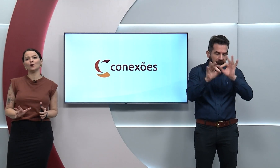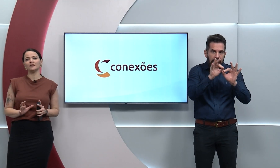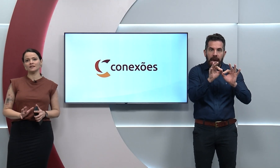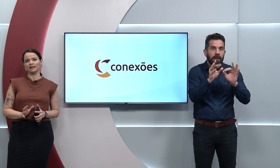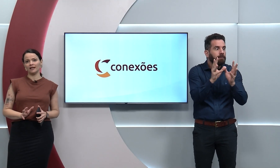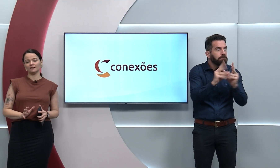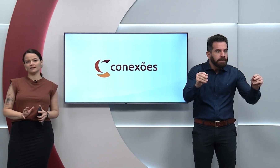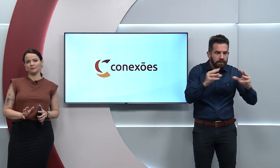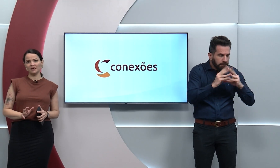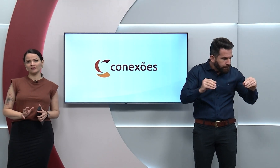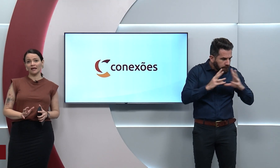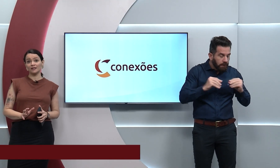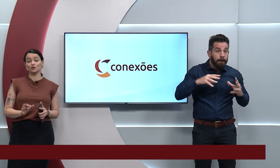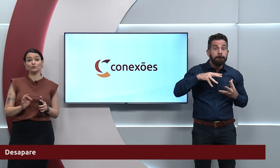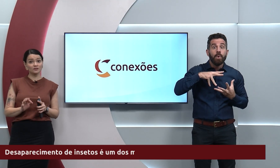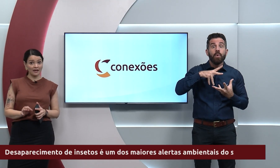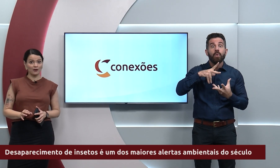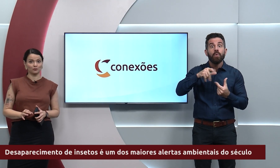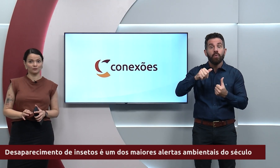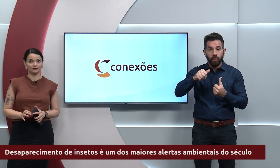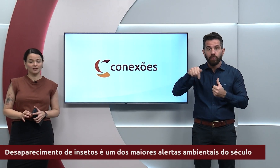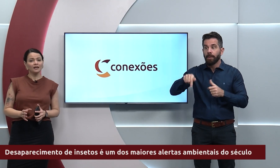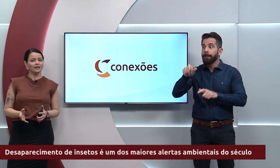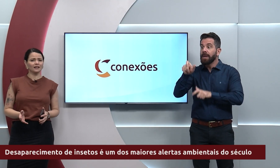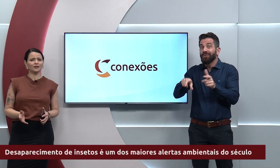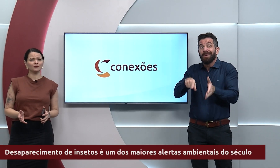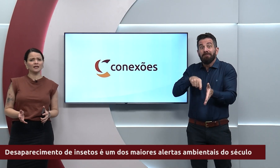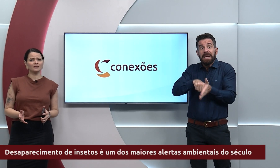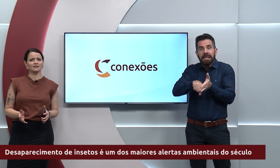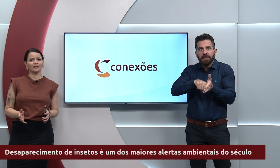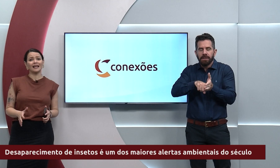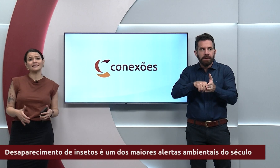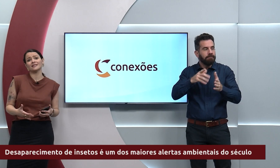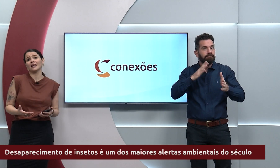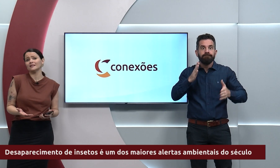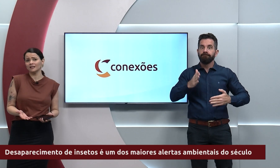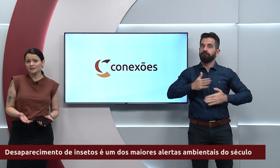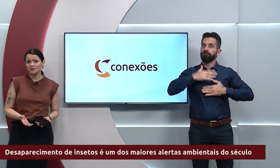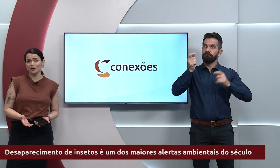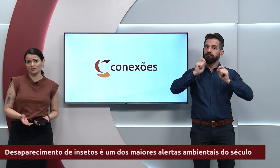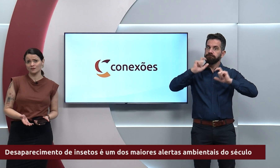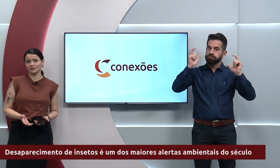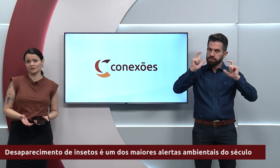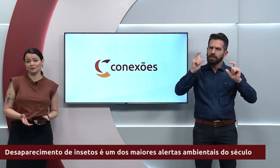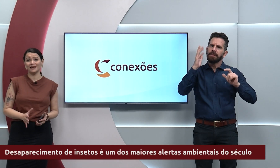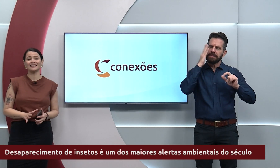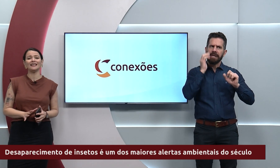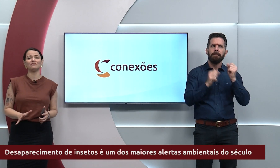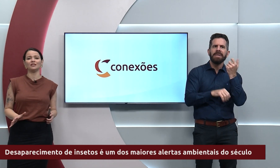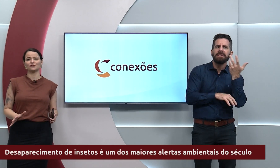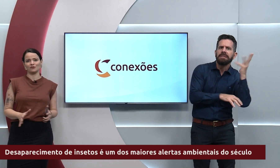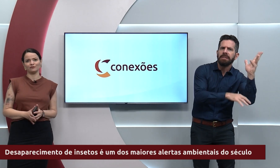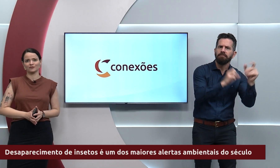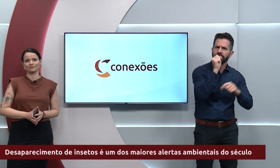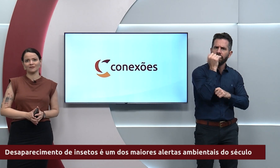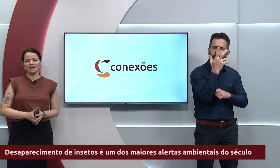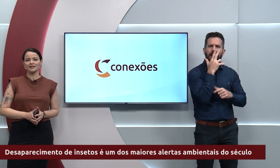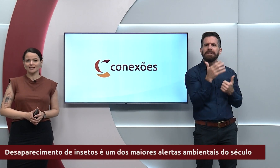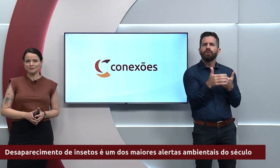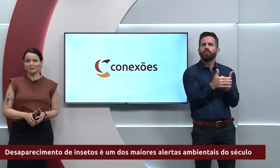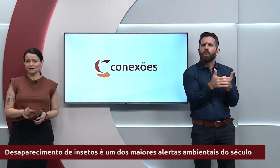dos maiores alertas ambientais do século. E a natureza dá sinais silenciosos, porém